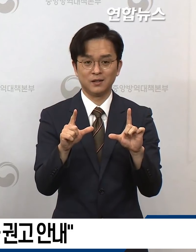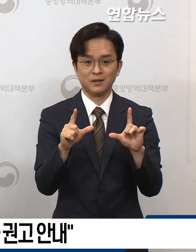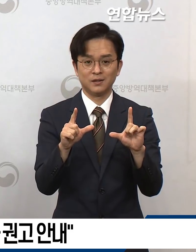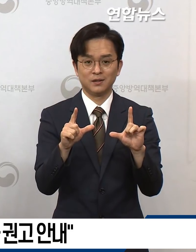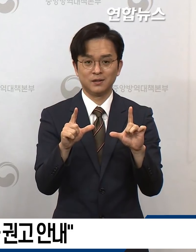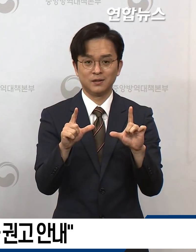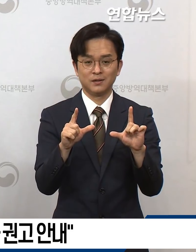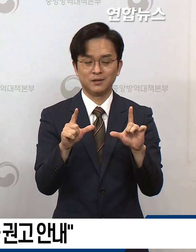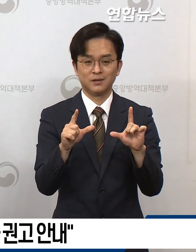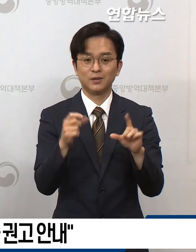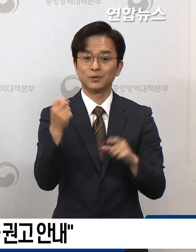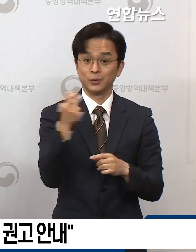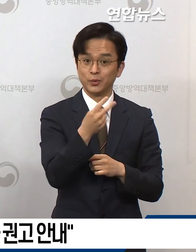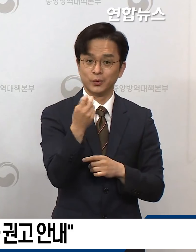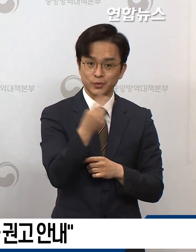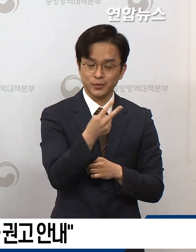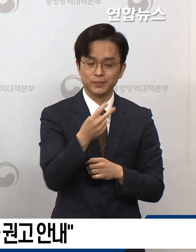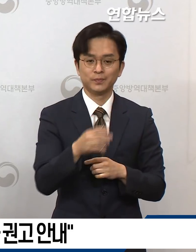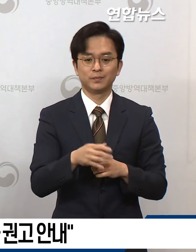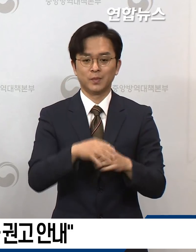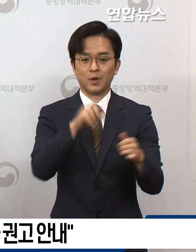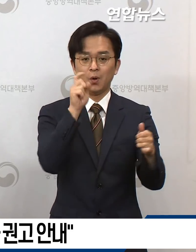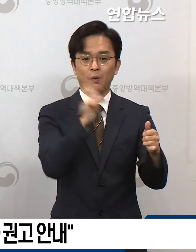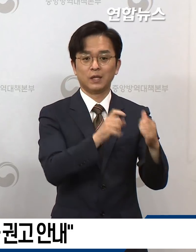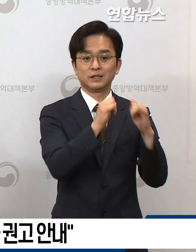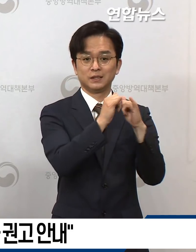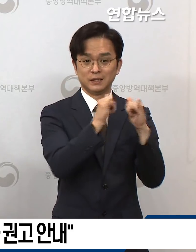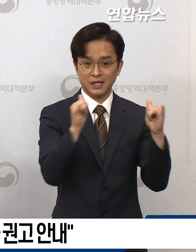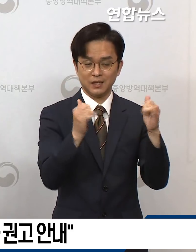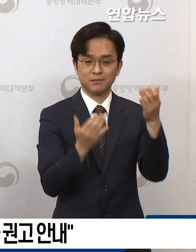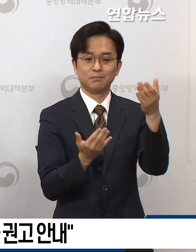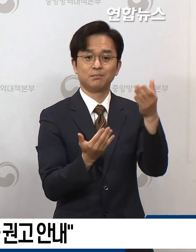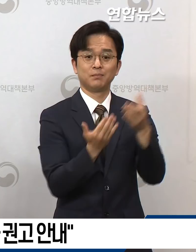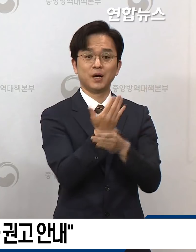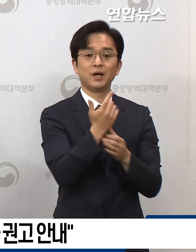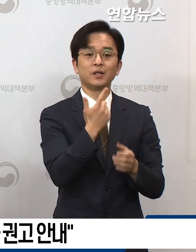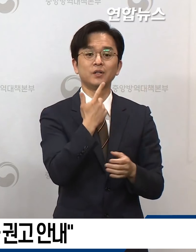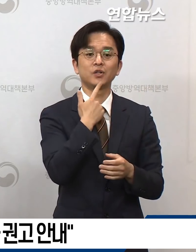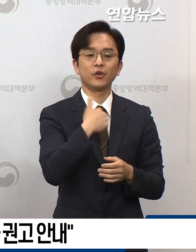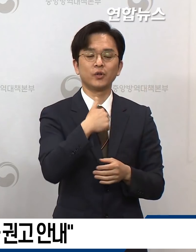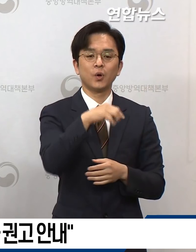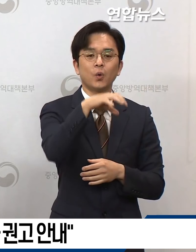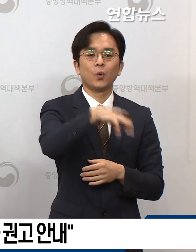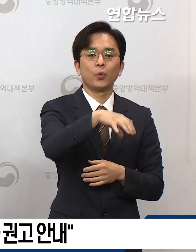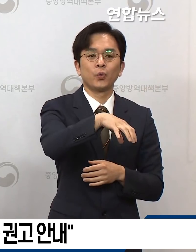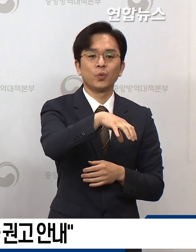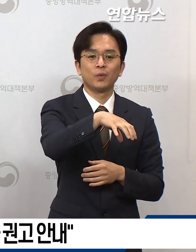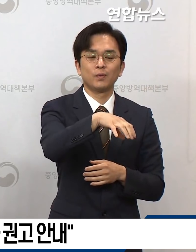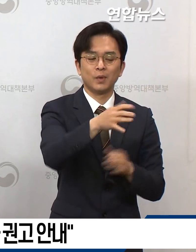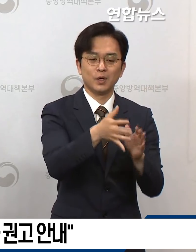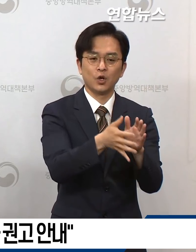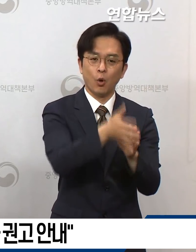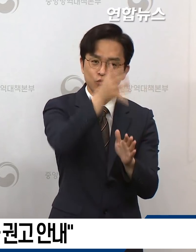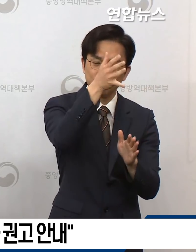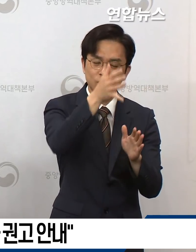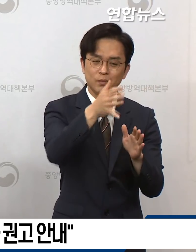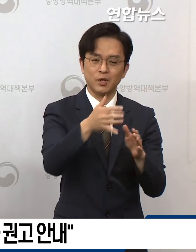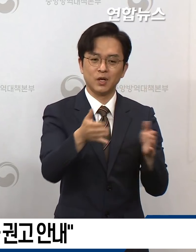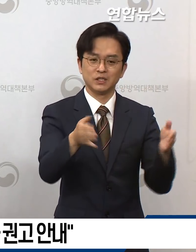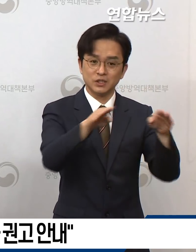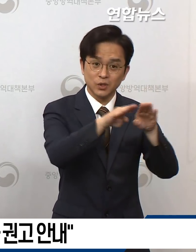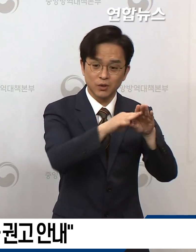접촉자로 분류되진 않았지만 확진자가 발생했던 기관 또는 장소에 방문력이 있는 경우도